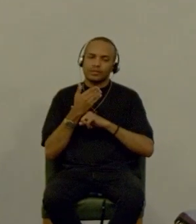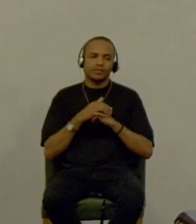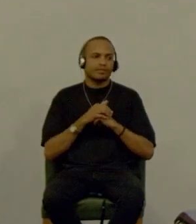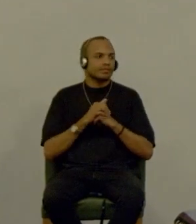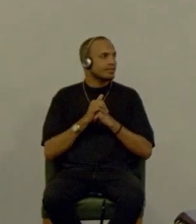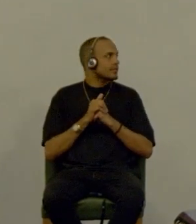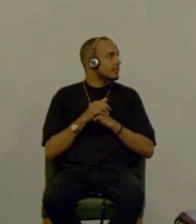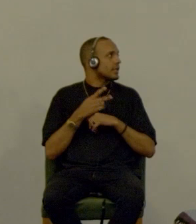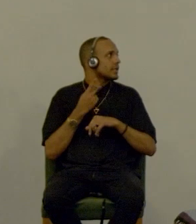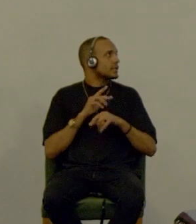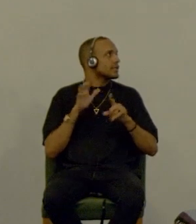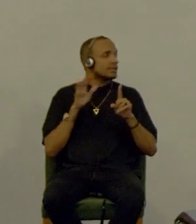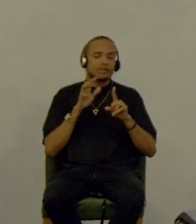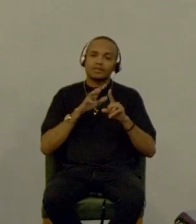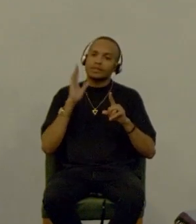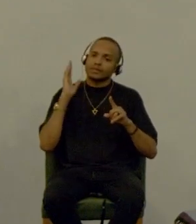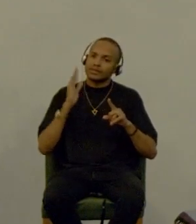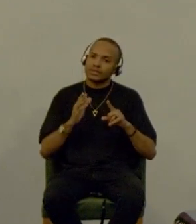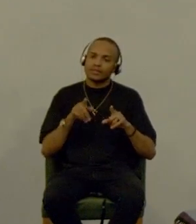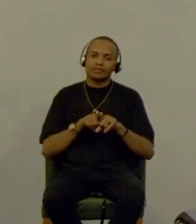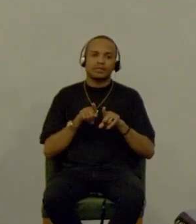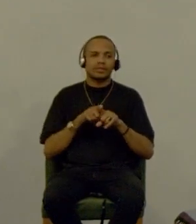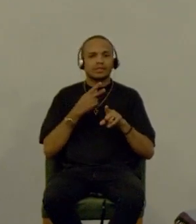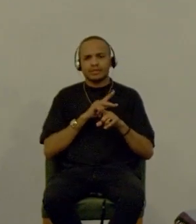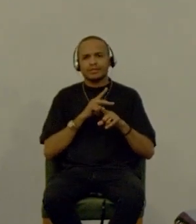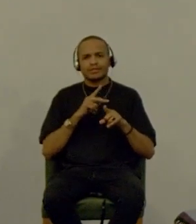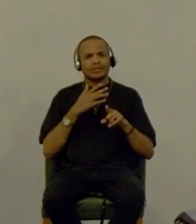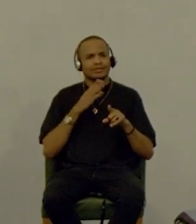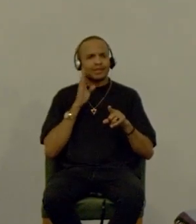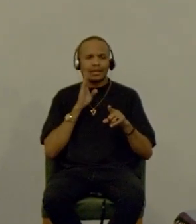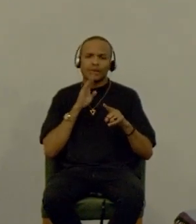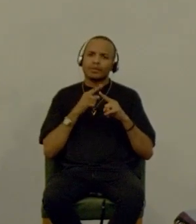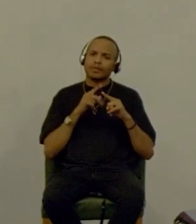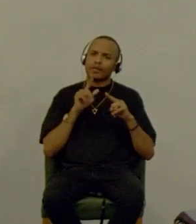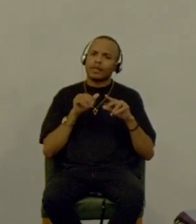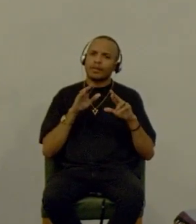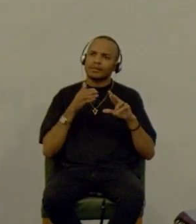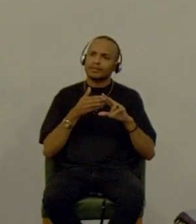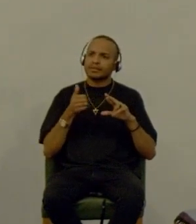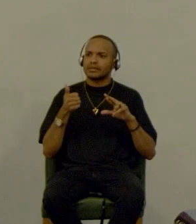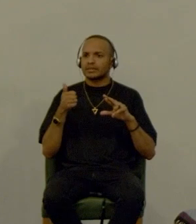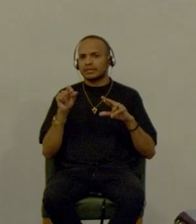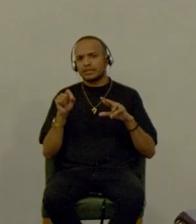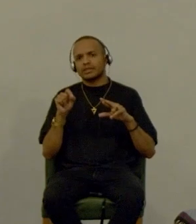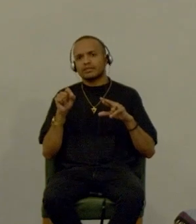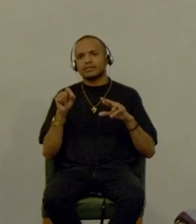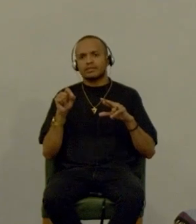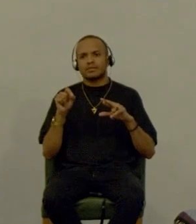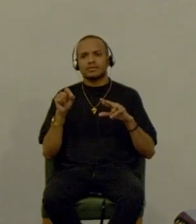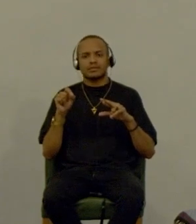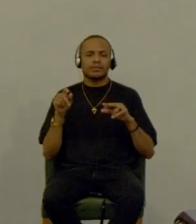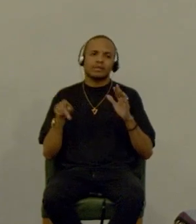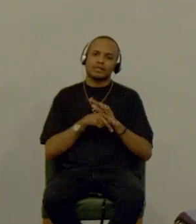Voilà, et ça permet ensuite, ça c'est assez marrant, c'est une représentation du 10e arrondissement à Paris, et il y a 3 gares, et on voit bien que c'est des